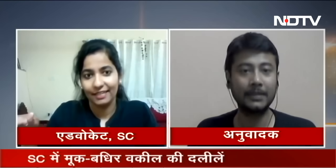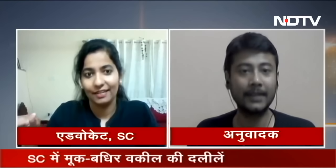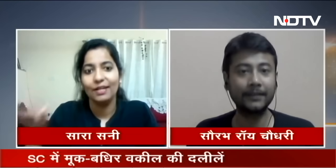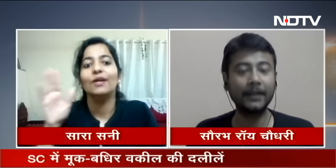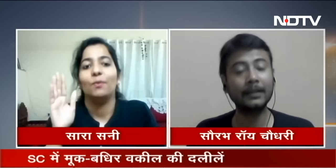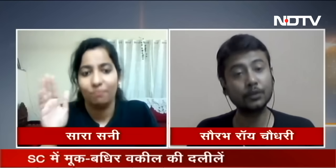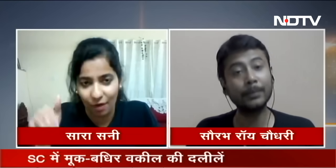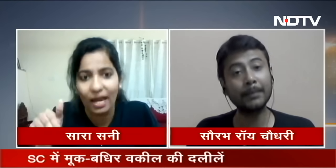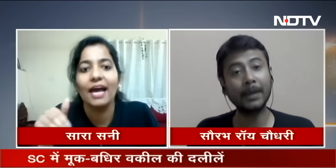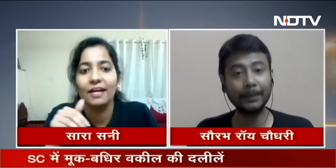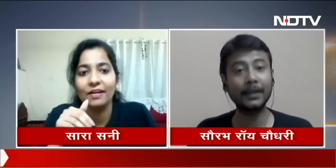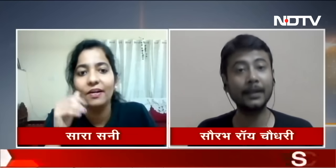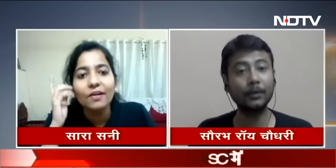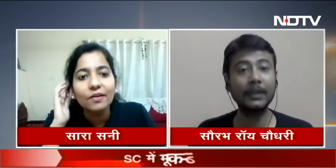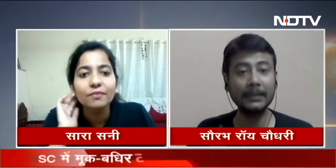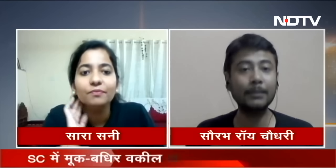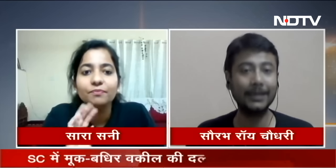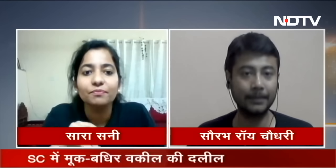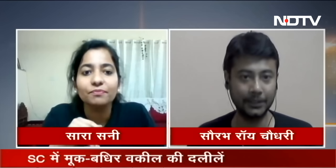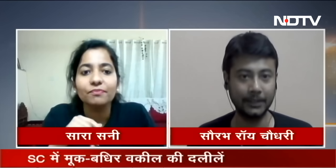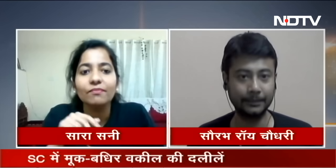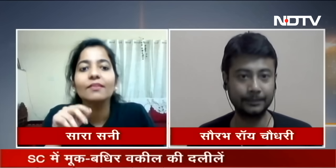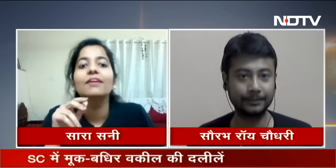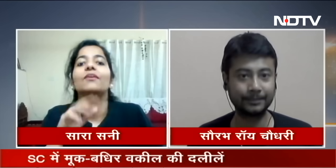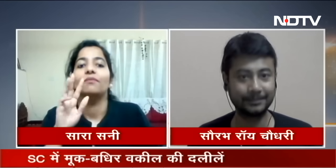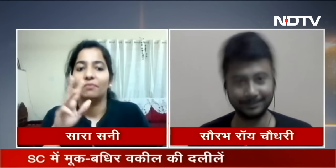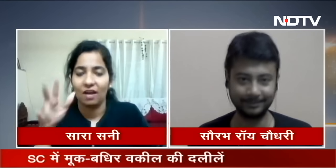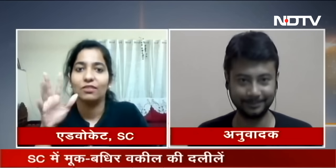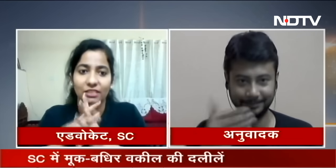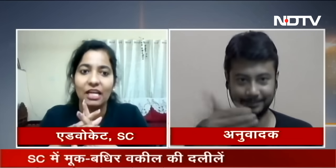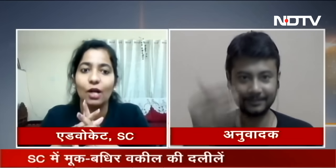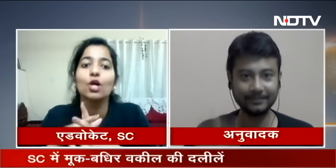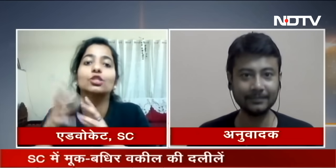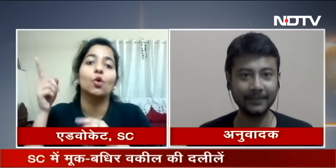सॉरी, बस क्लेरिफाई कर रहे थे, जो मेरे माता पिता हैं उनके 3 बधिर बच्चे हैं।